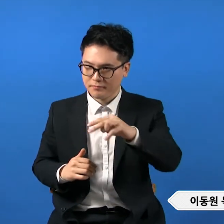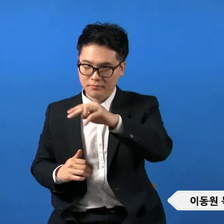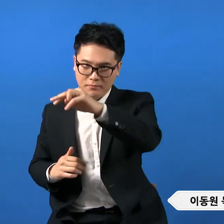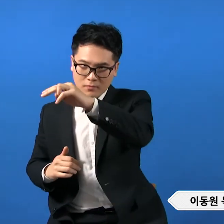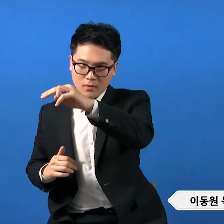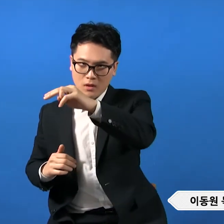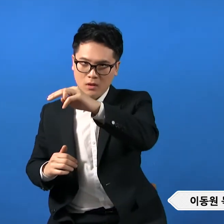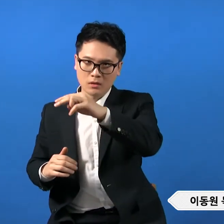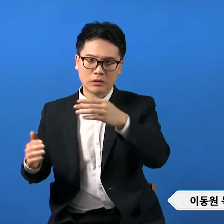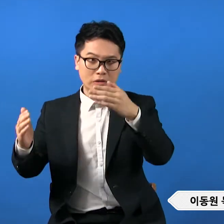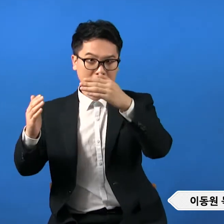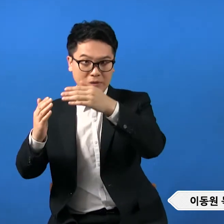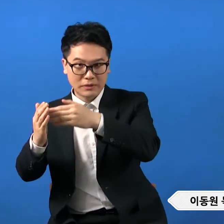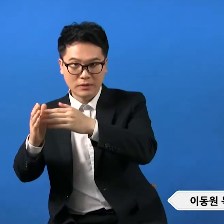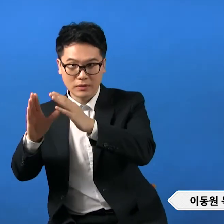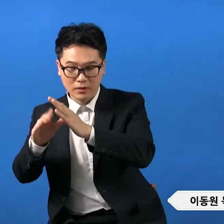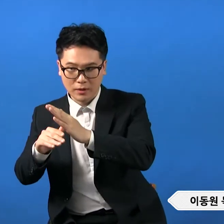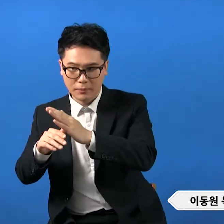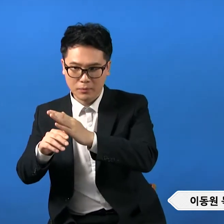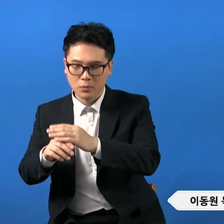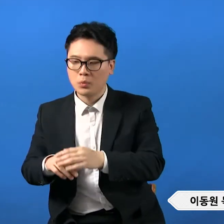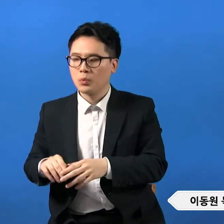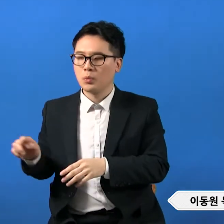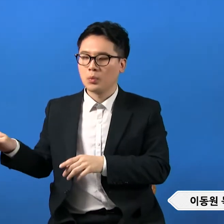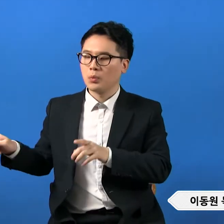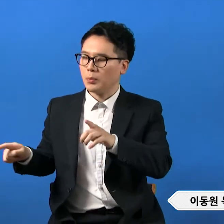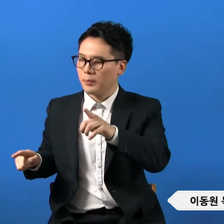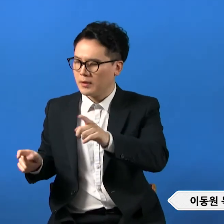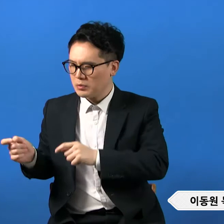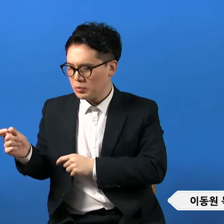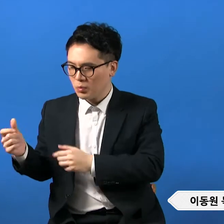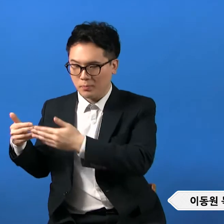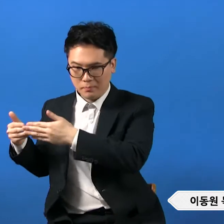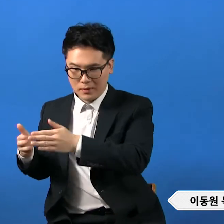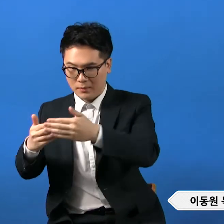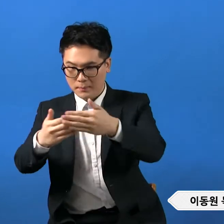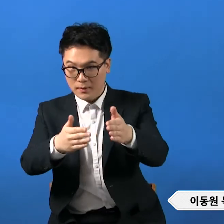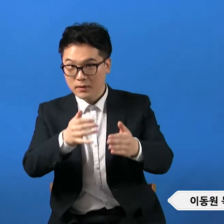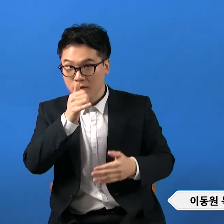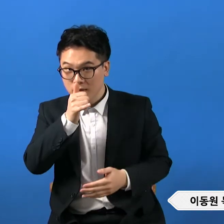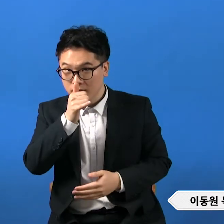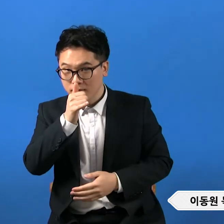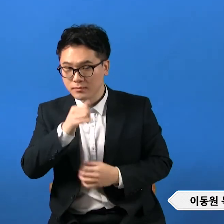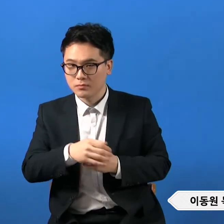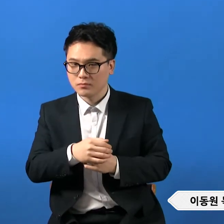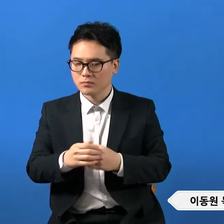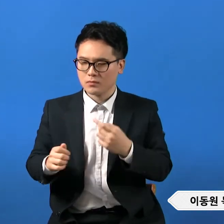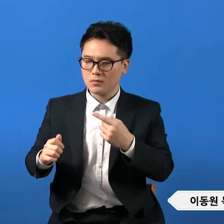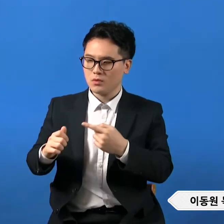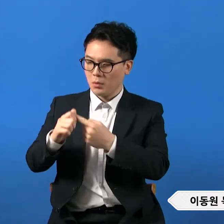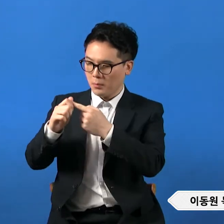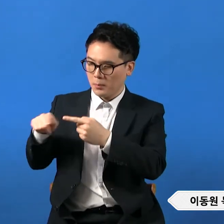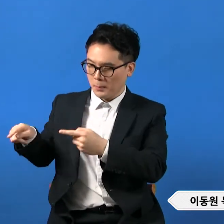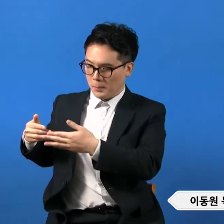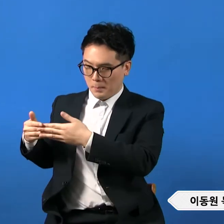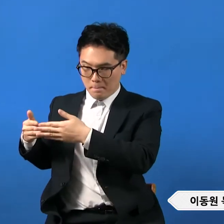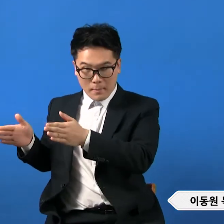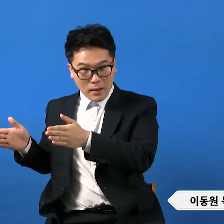가톨릭 큰 성당에는 항상 옆에 작은 또 채플들이 있죠. 그 첫 번째